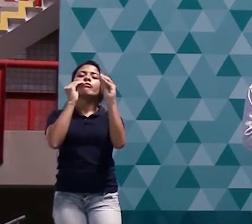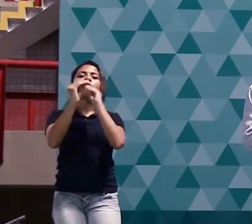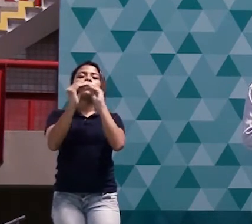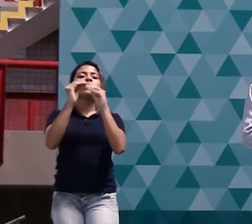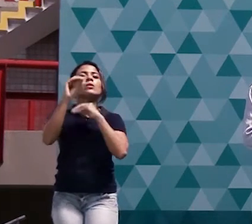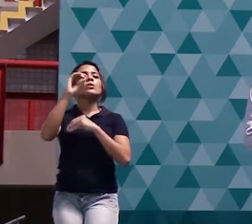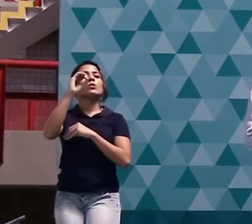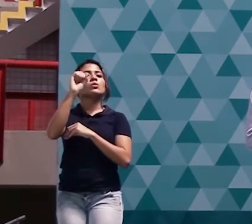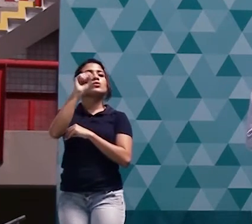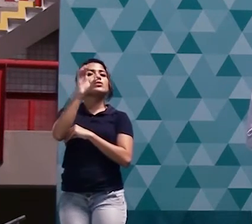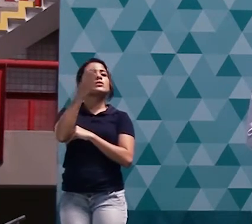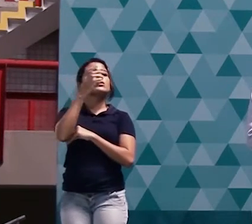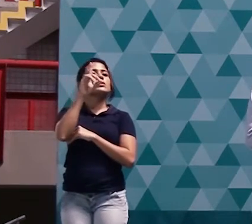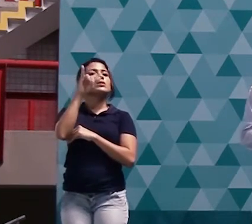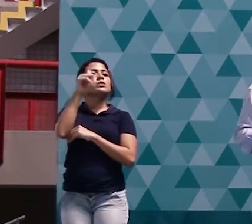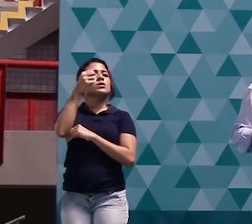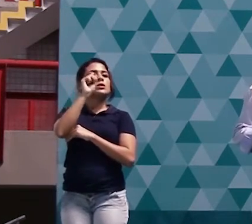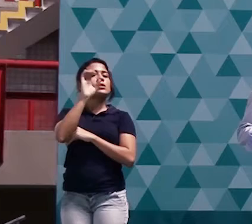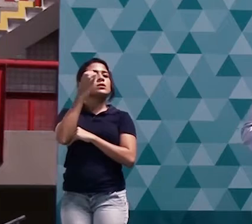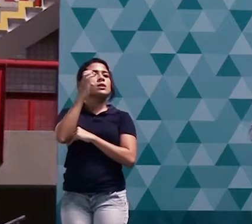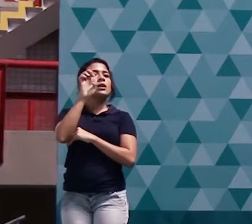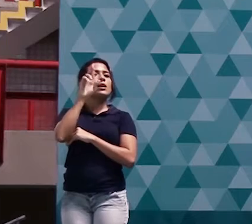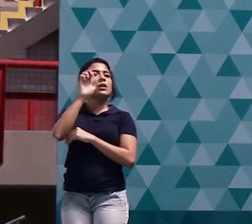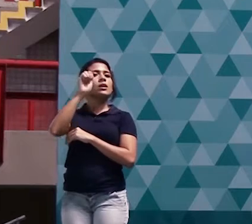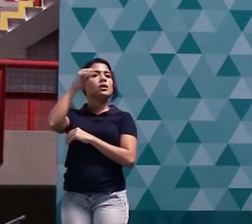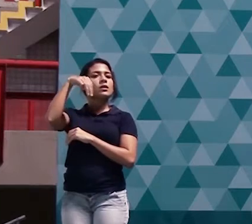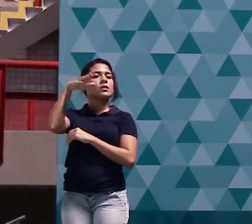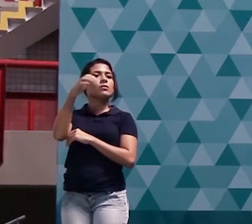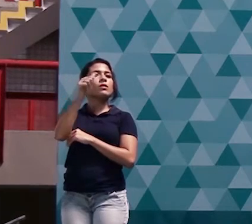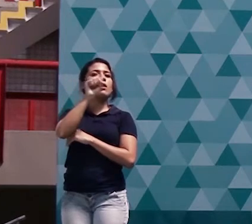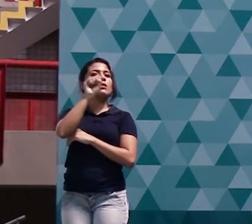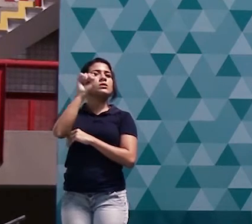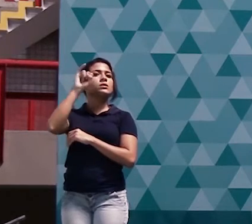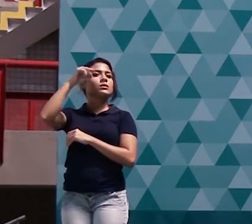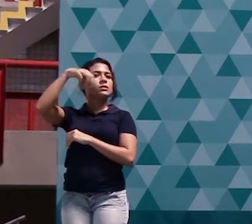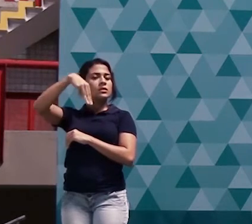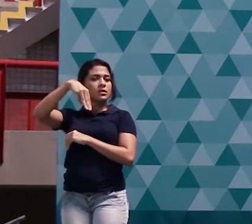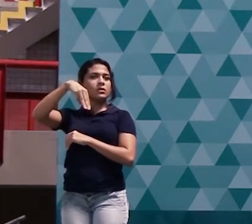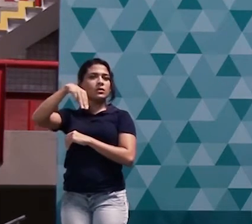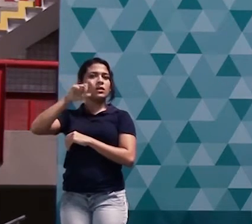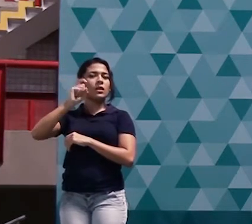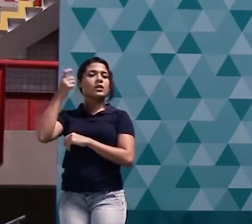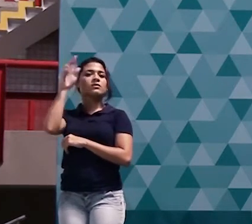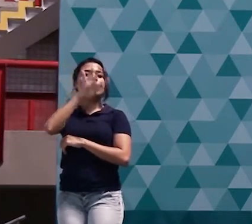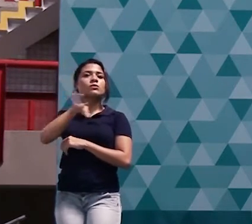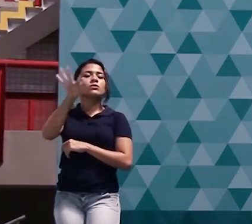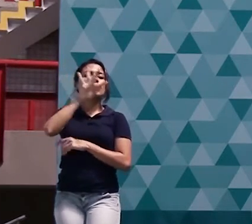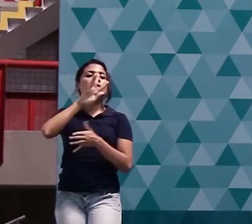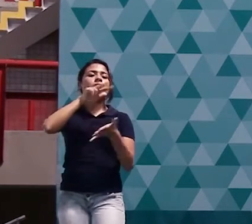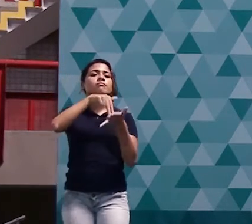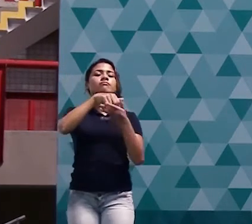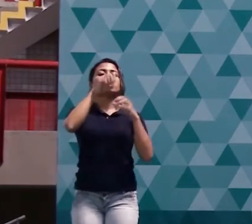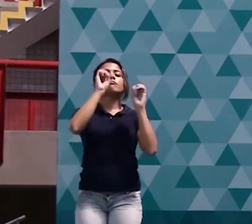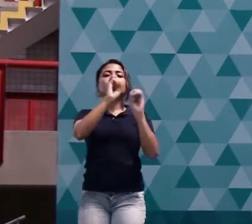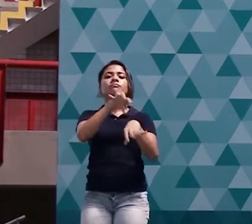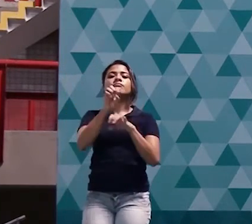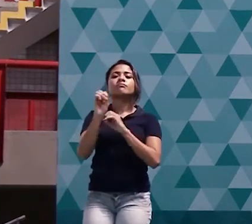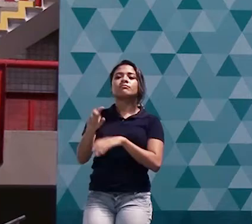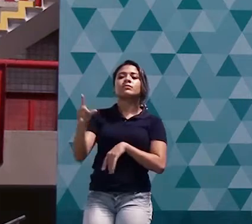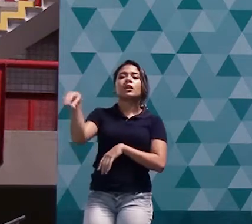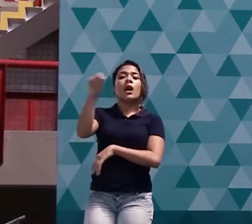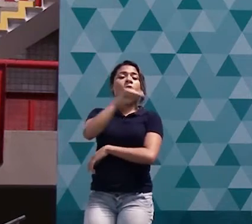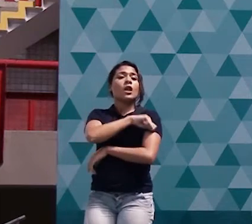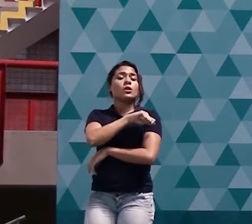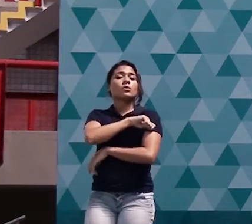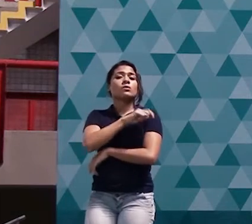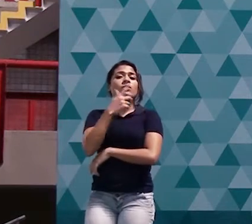lá da universidade, que um dia eu estava assistindo, aí um aluno, depois da aula, acompanhou, né? E o aluno disse para ela ter cuidado, porque ele era policial e